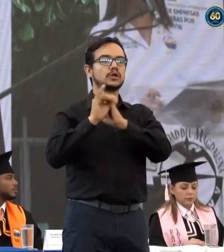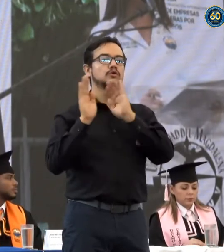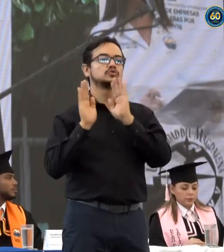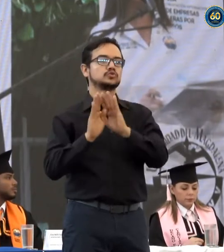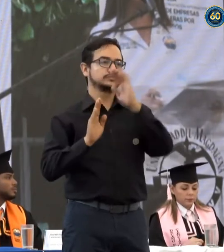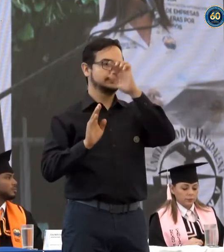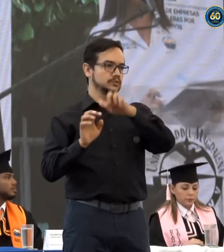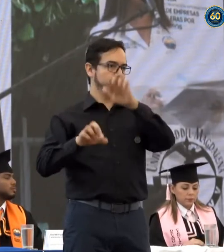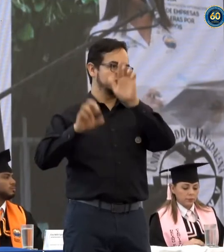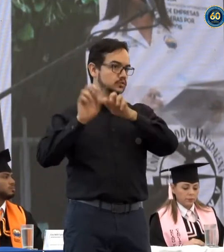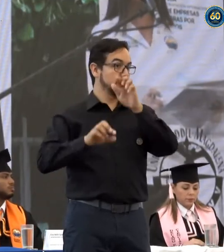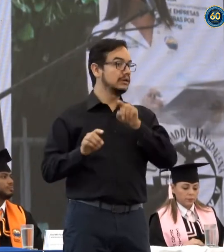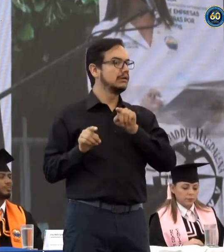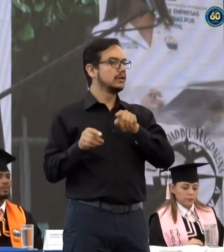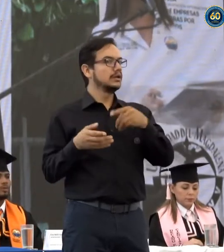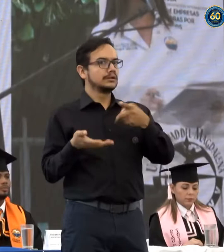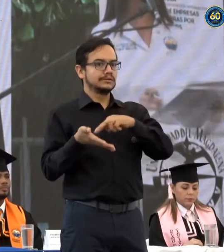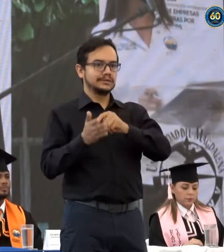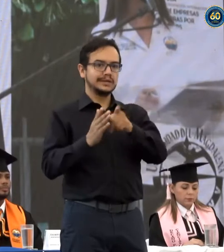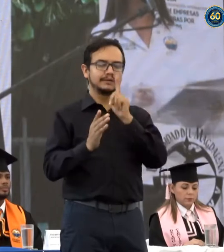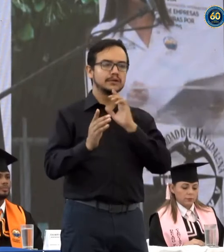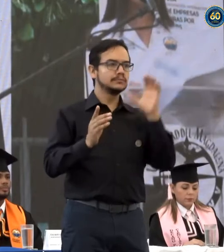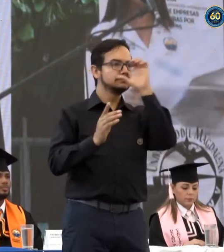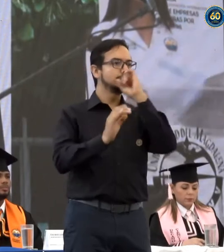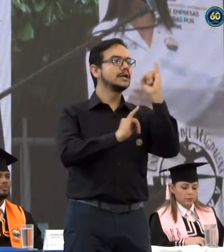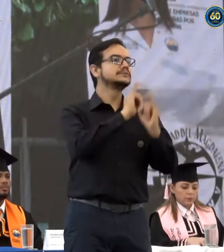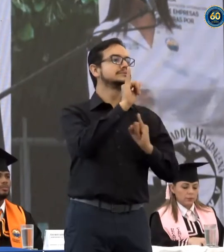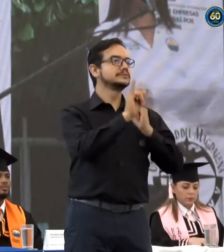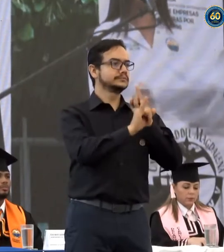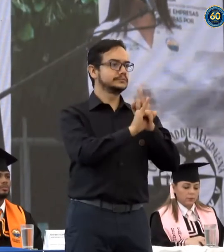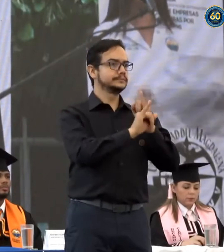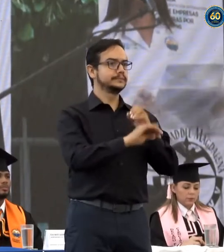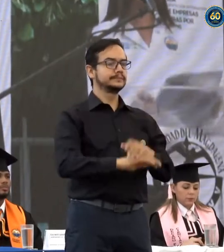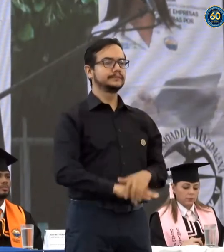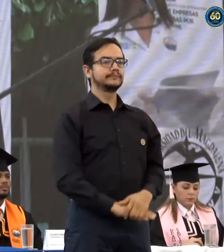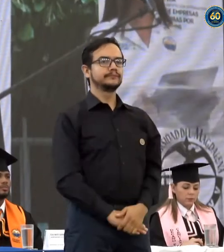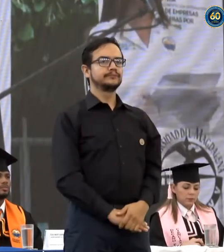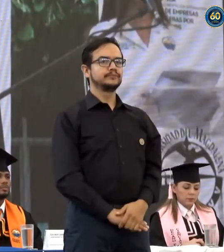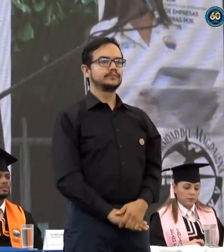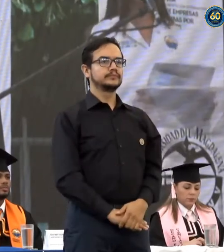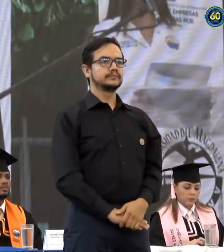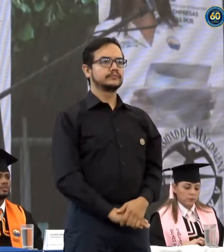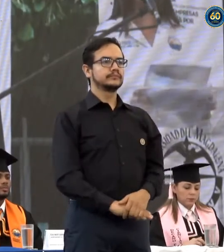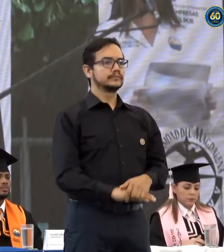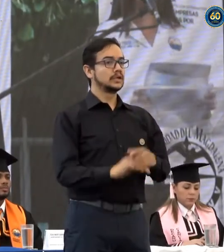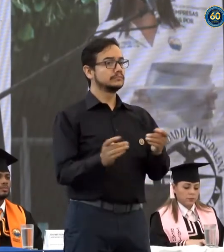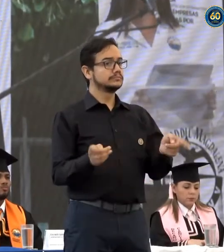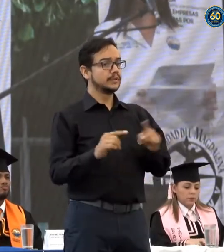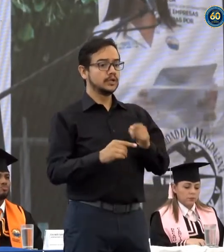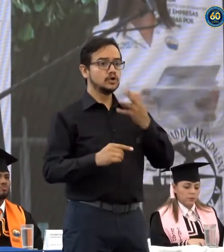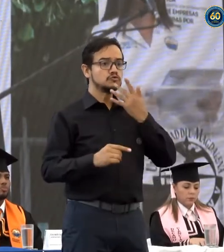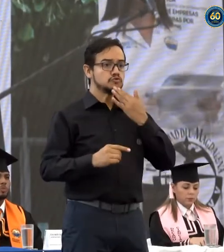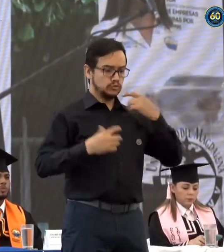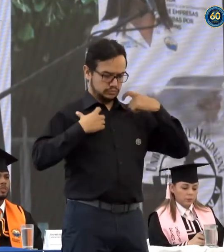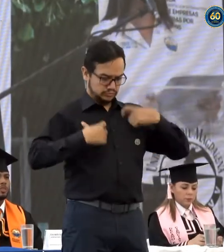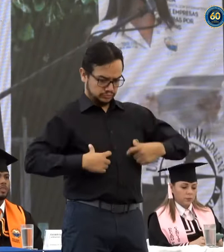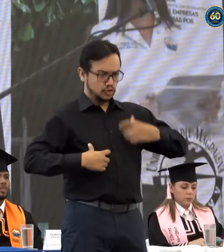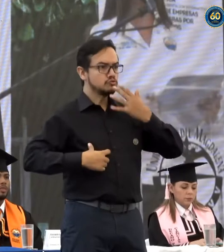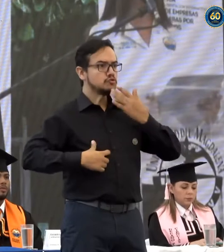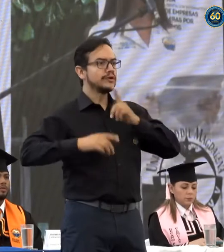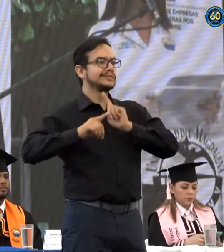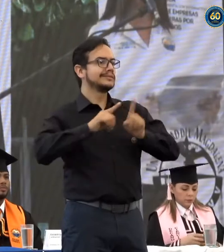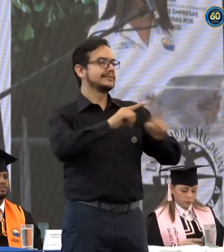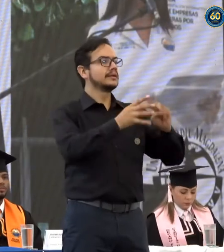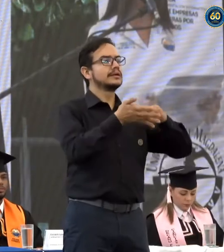el cual constituye un lenguaje universal con cada color se identifican las distintas profesiones en el mundo